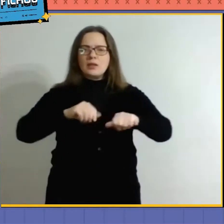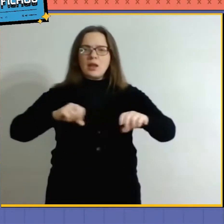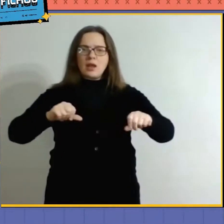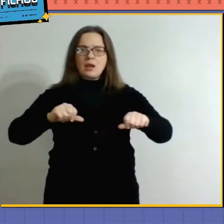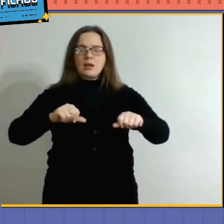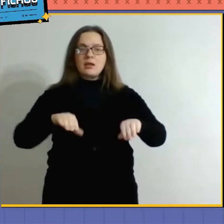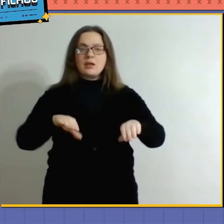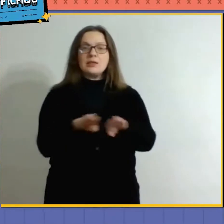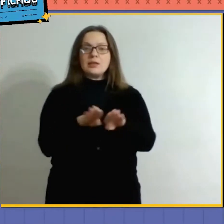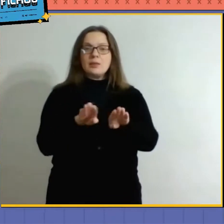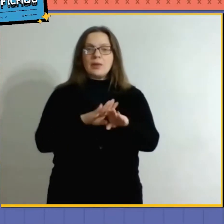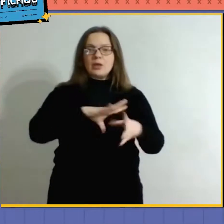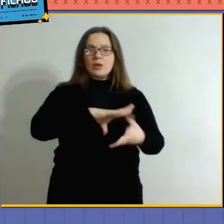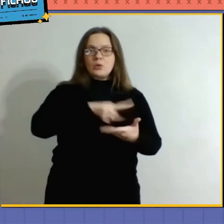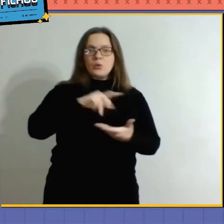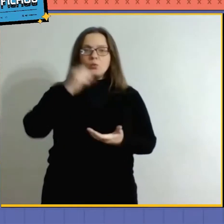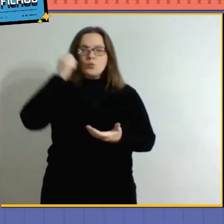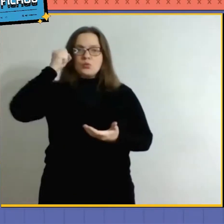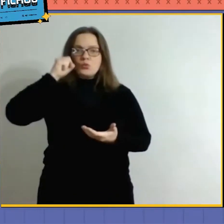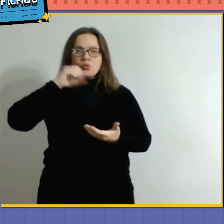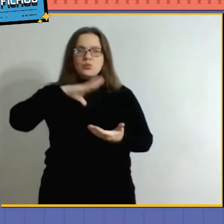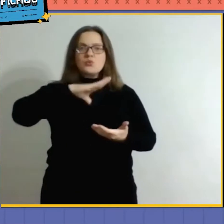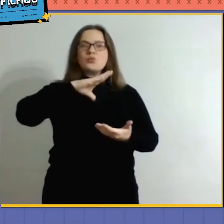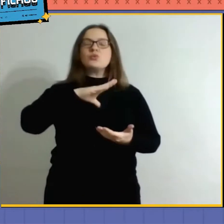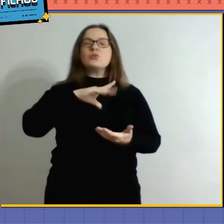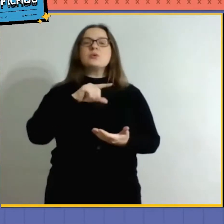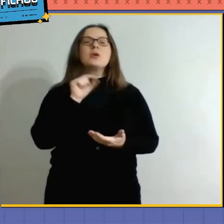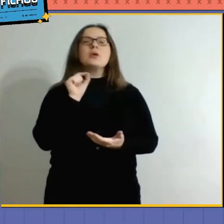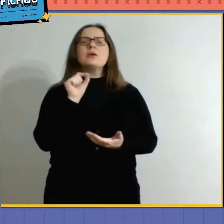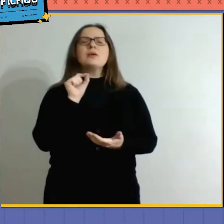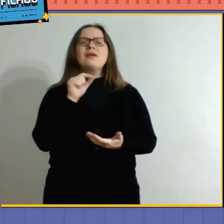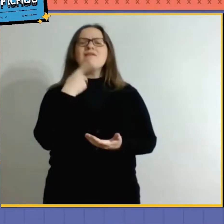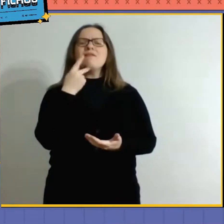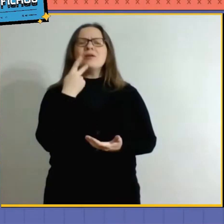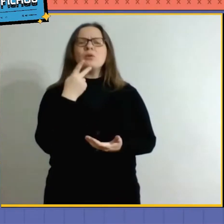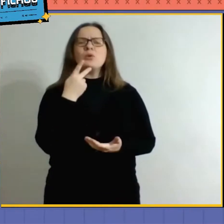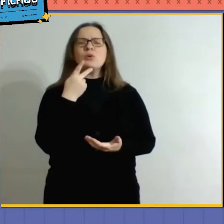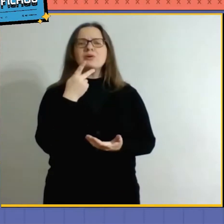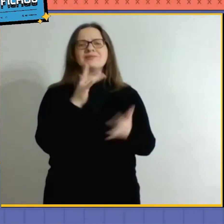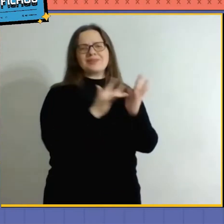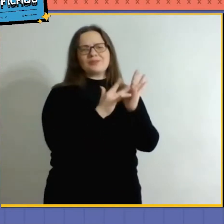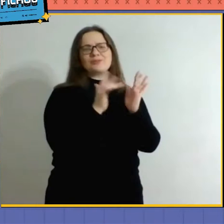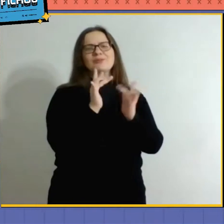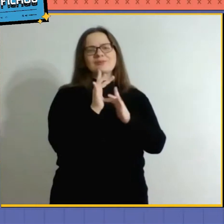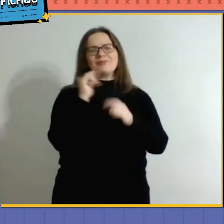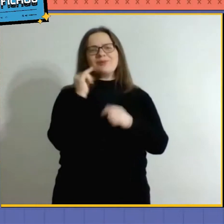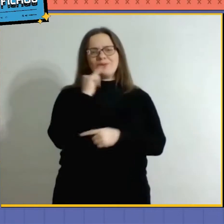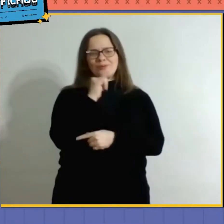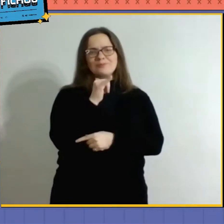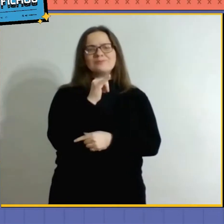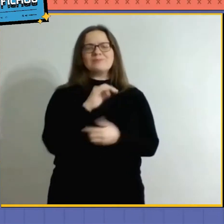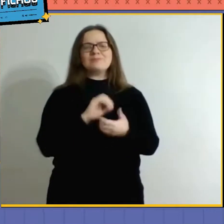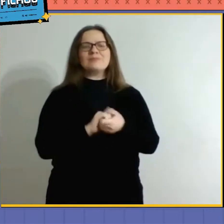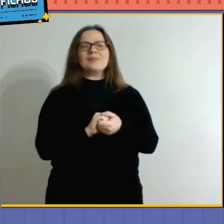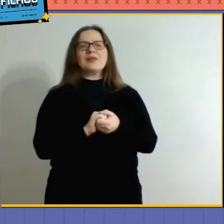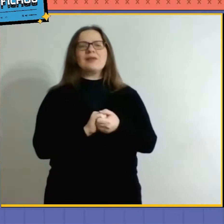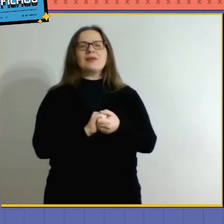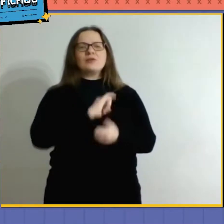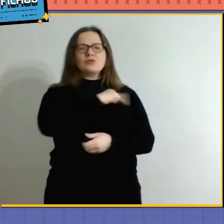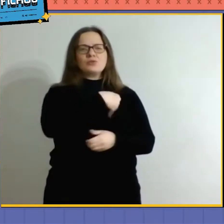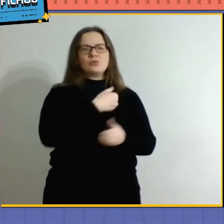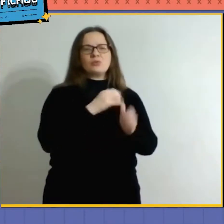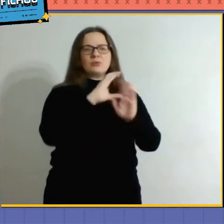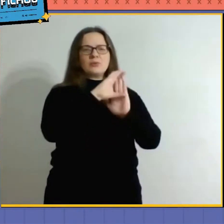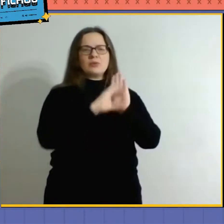sabe quem falou isso foi o próprio Senhor Jesus Mateus 5 Versículos 3 e 16 dizem assim